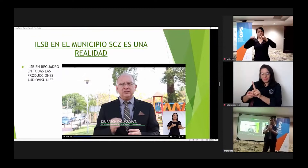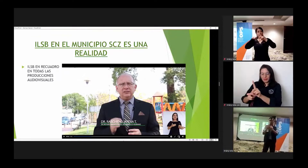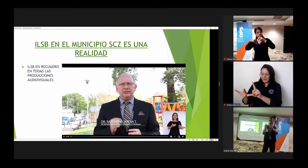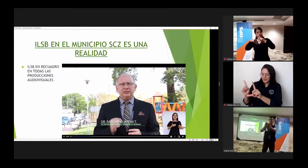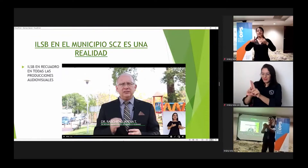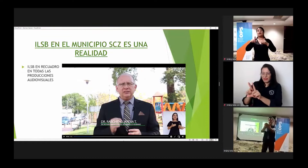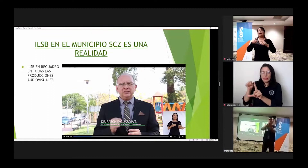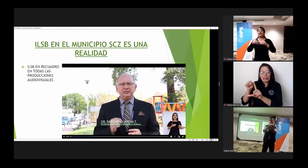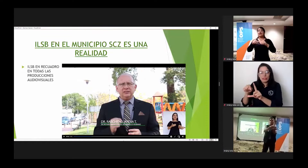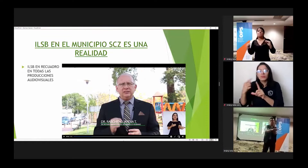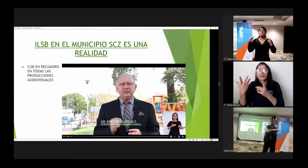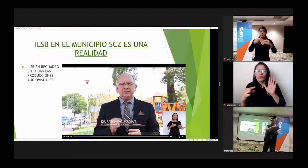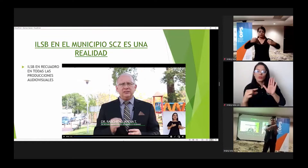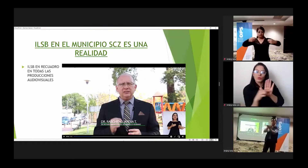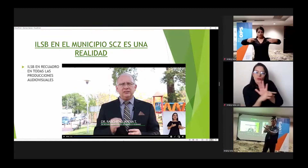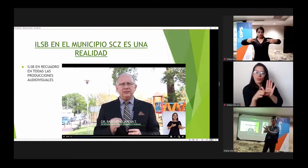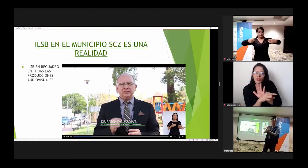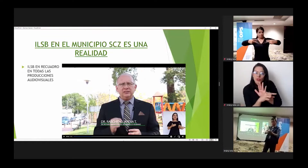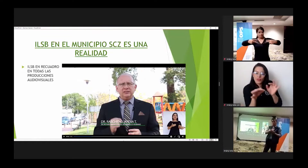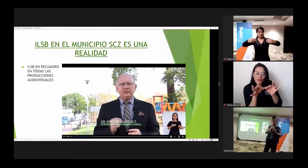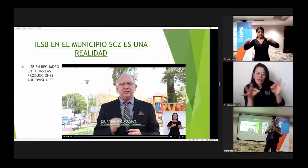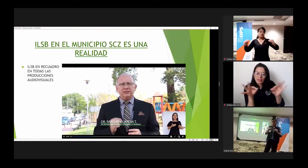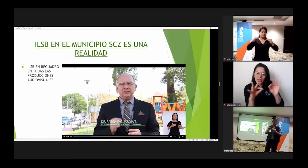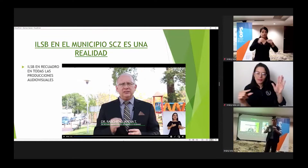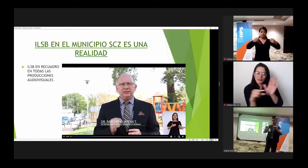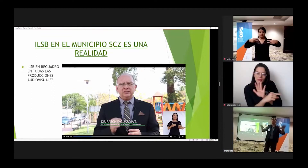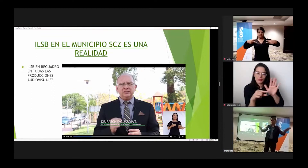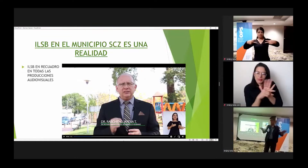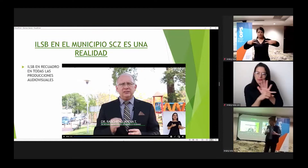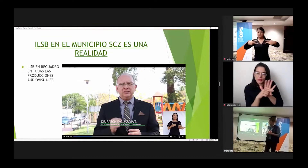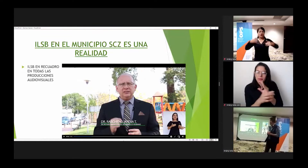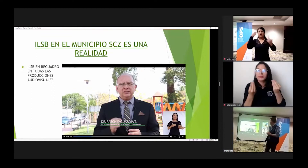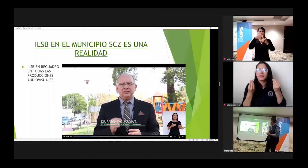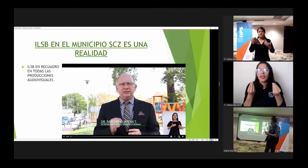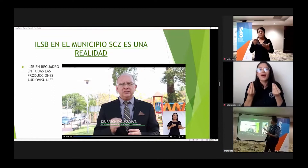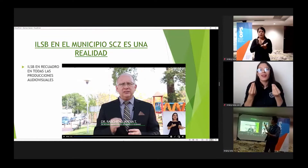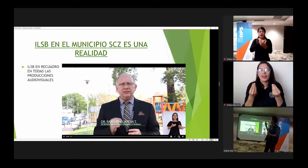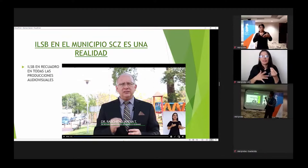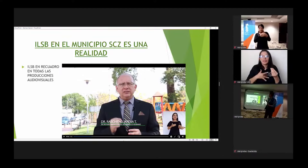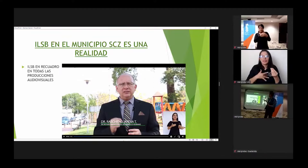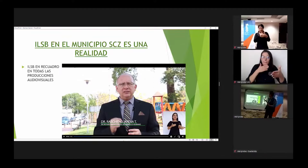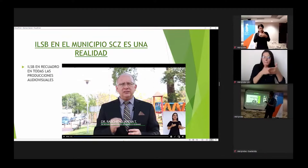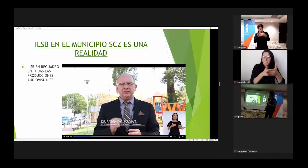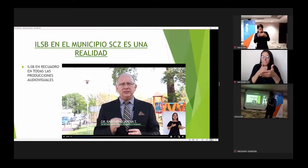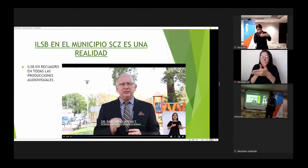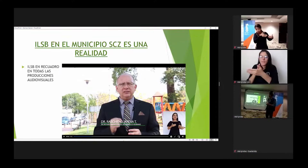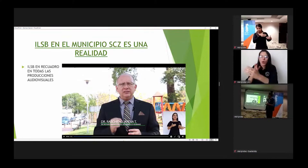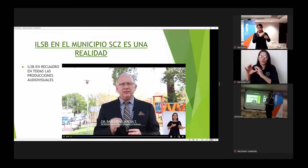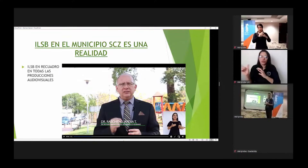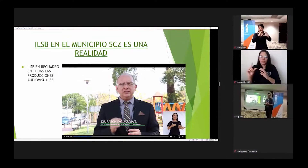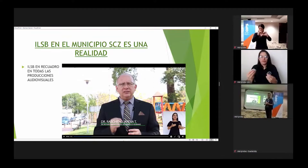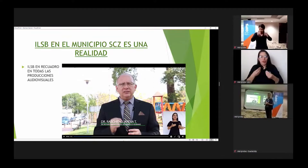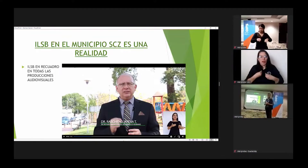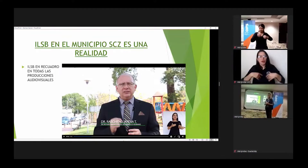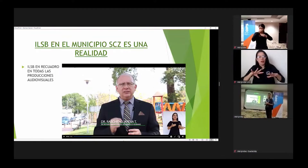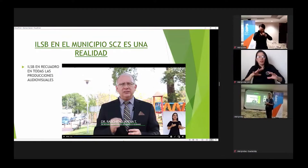subtítulos, para todo esto, para romper las barreras comunicacionales y hacer la difusión de todos estos